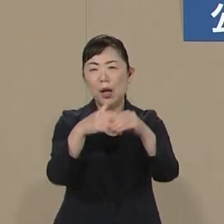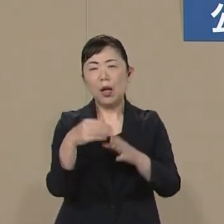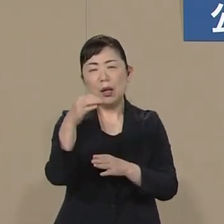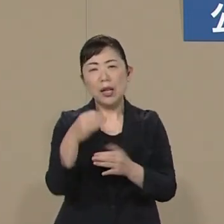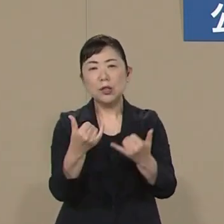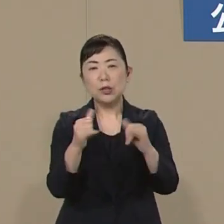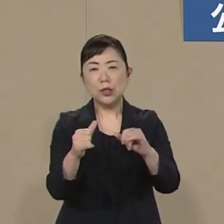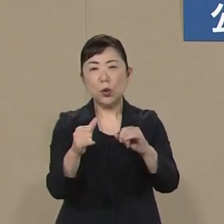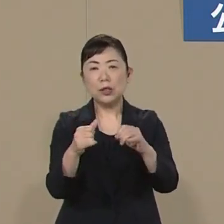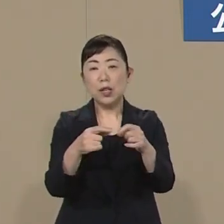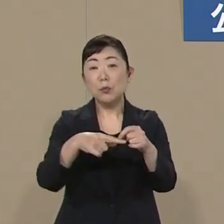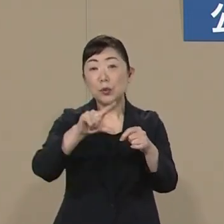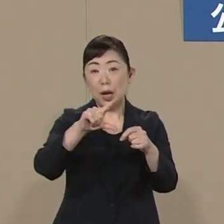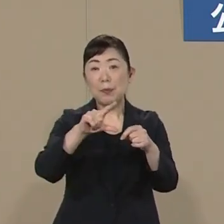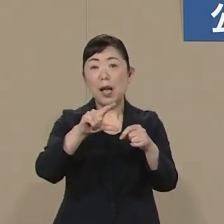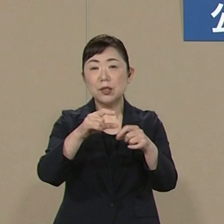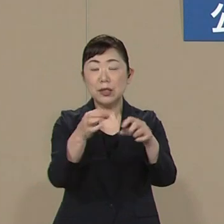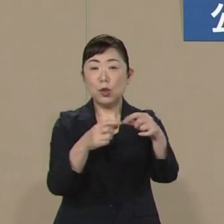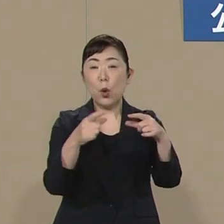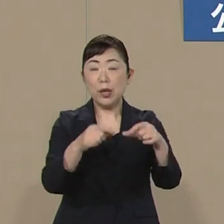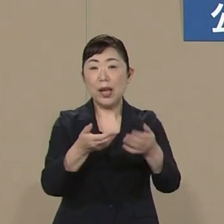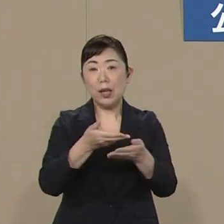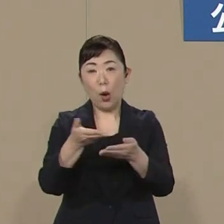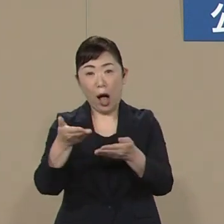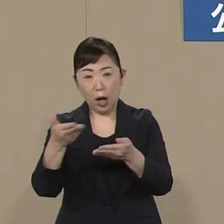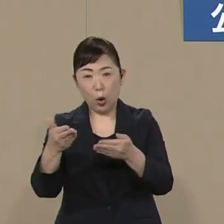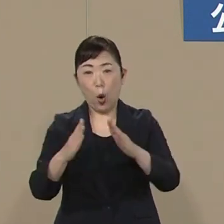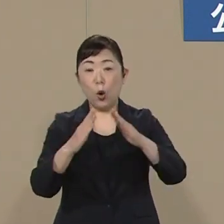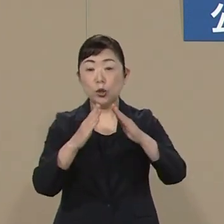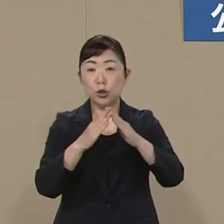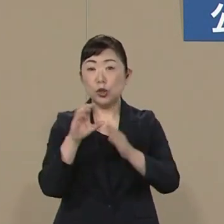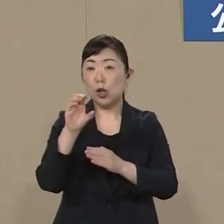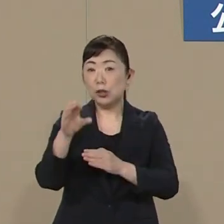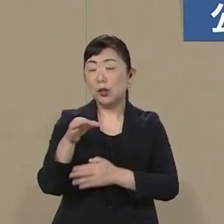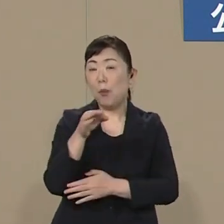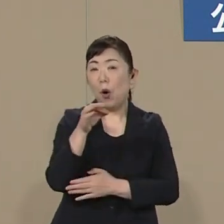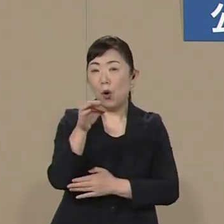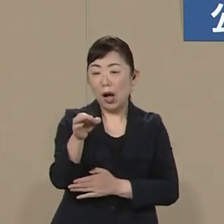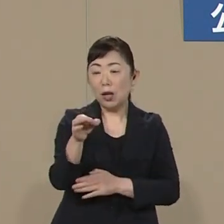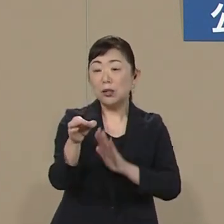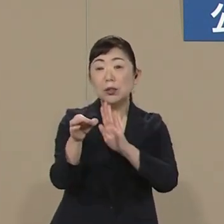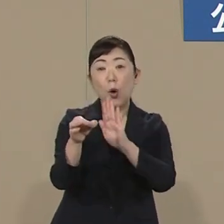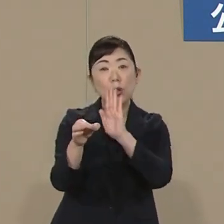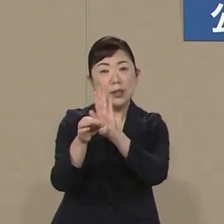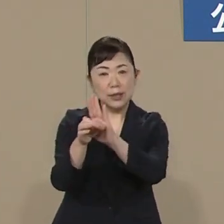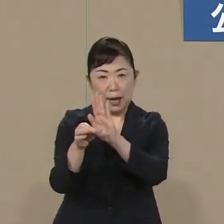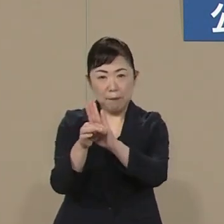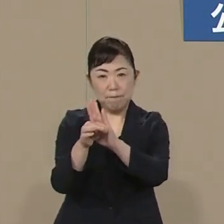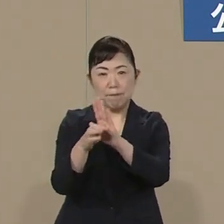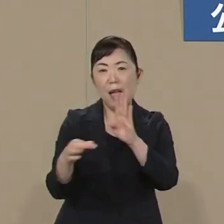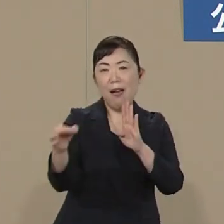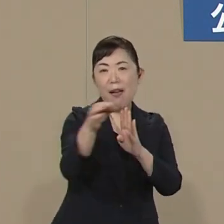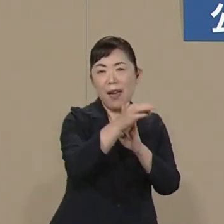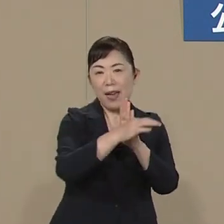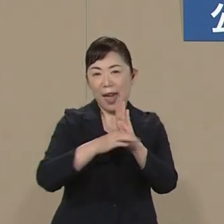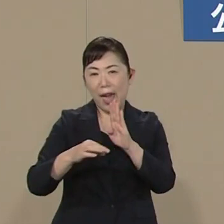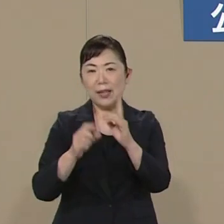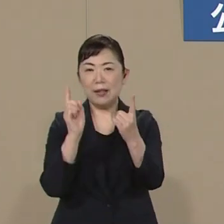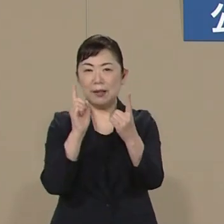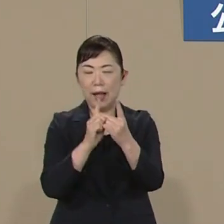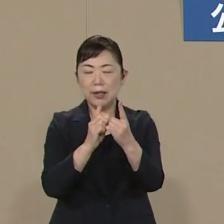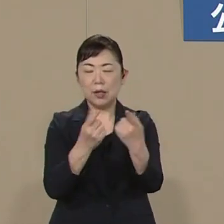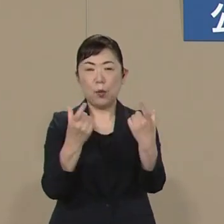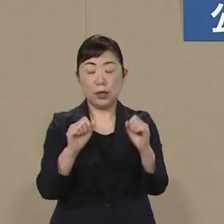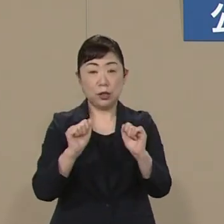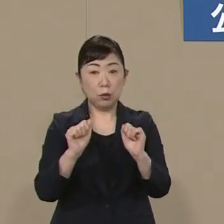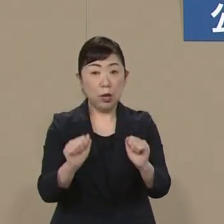プレミアム付き商品券の発行や住宅自動車の購入支援などかつてない景気